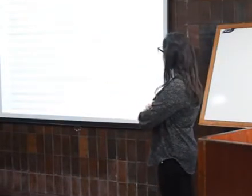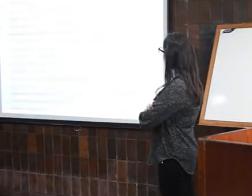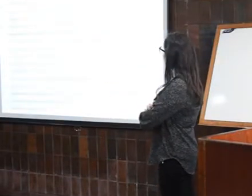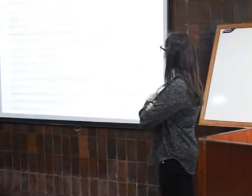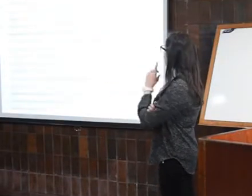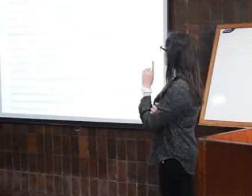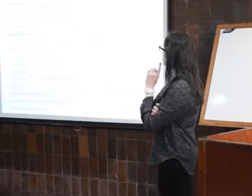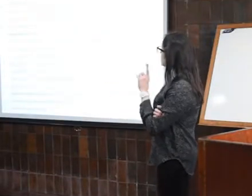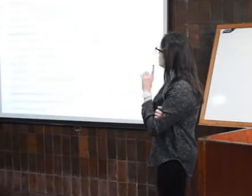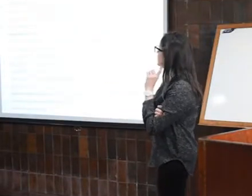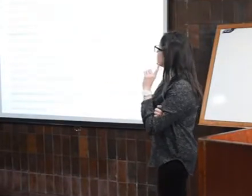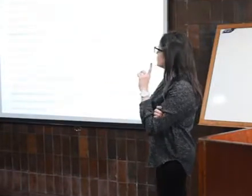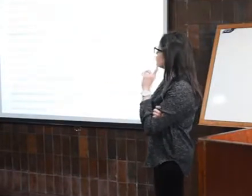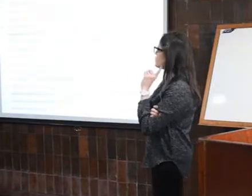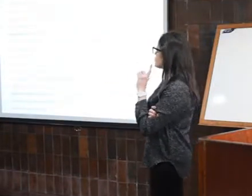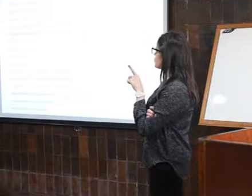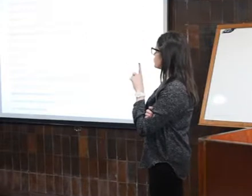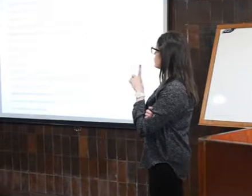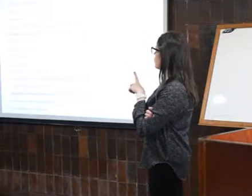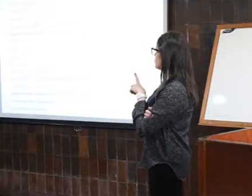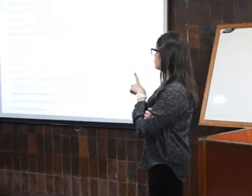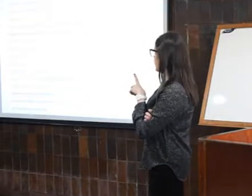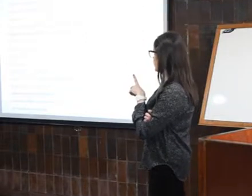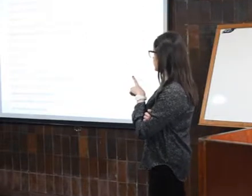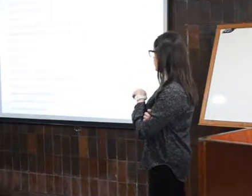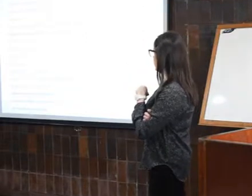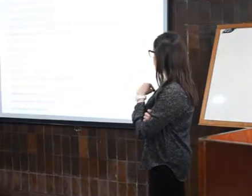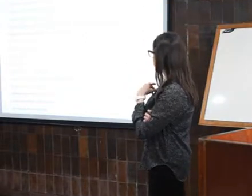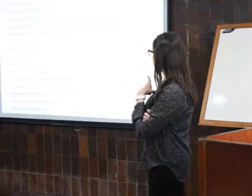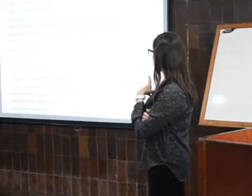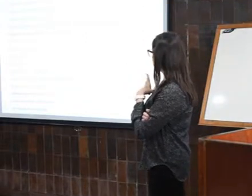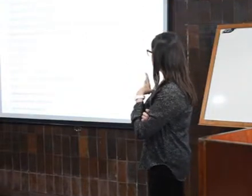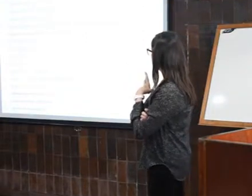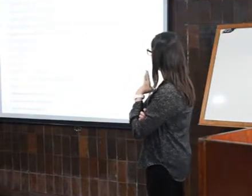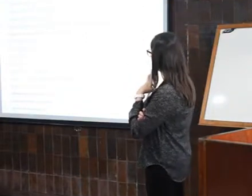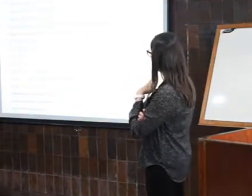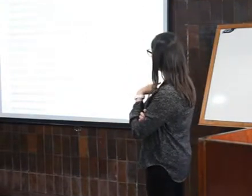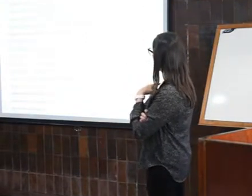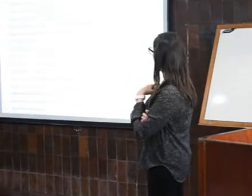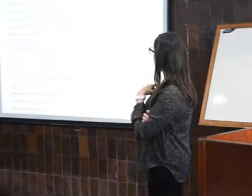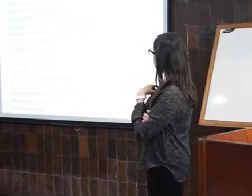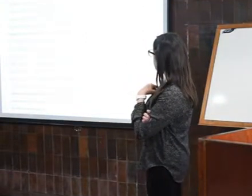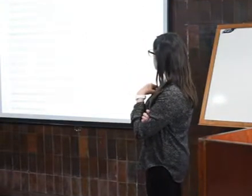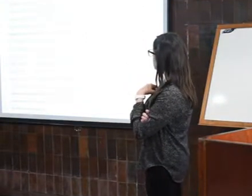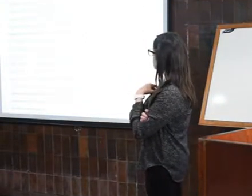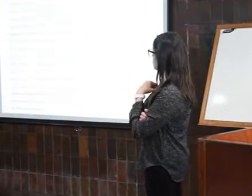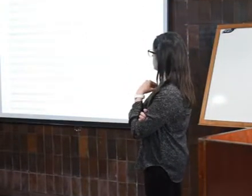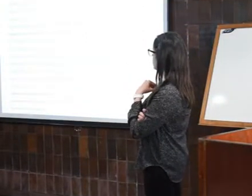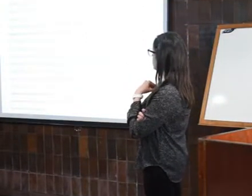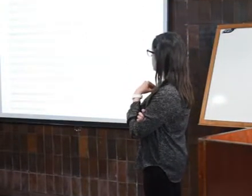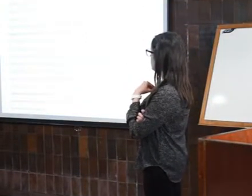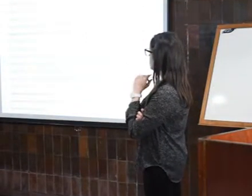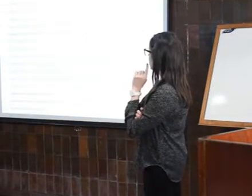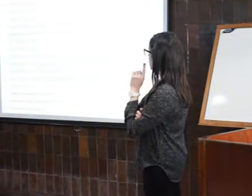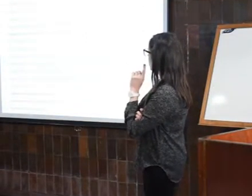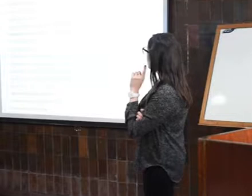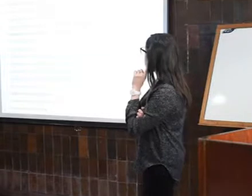objetivo de colaborar en la detección de patrones sospechosos o inusuales el comportamiento de los habituales u ocasionales